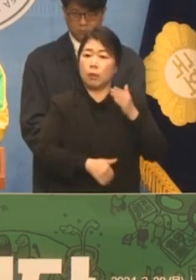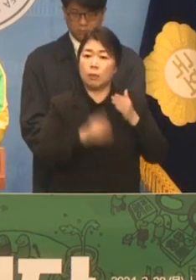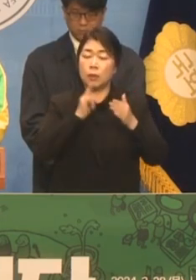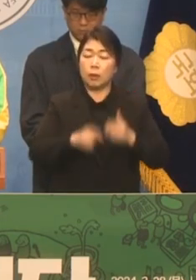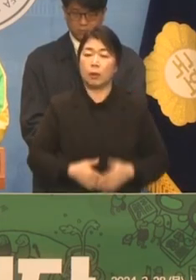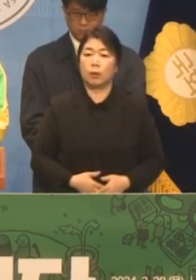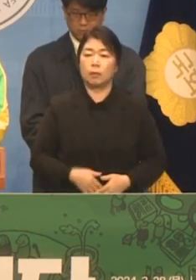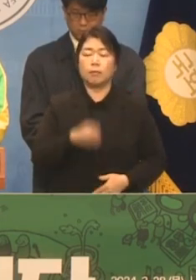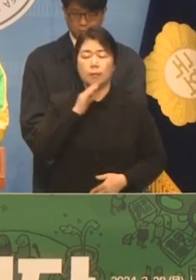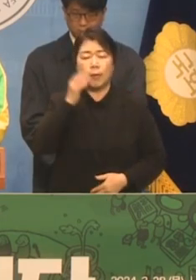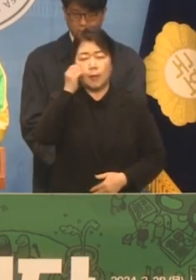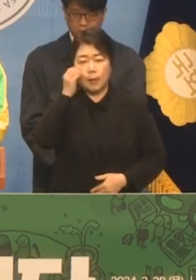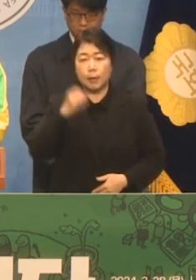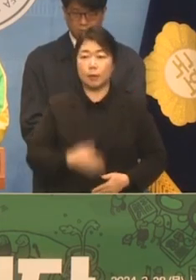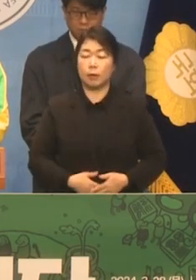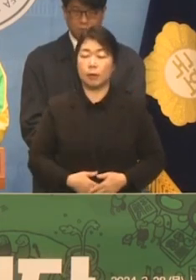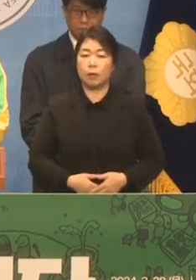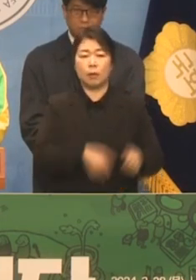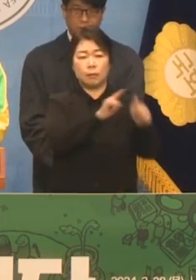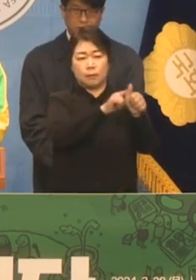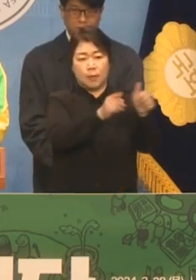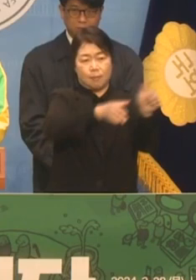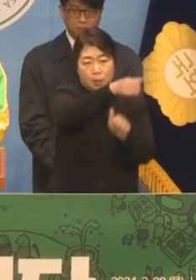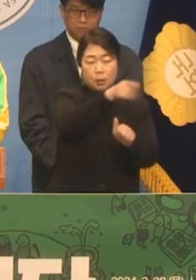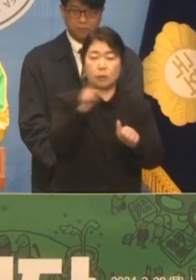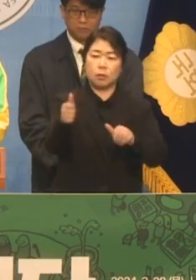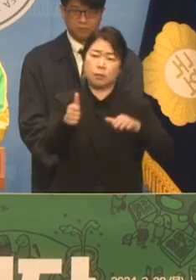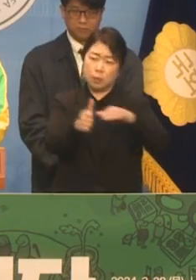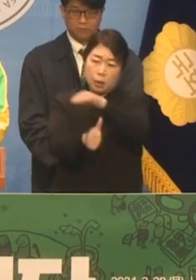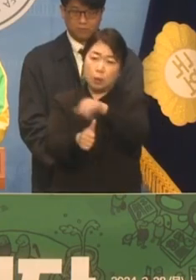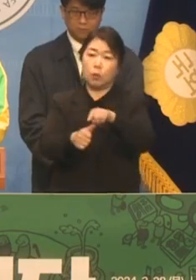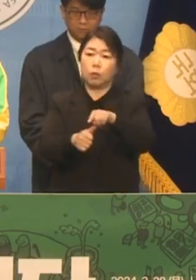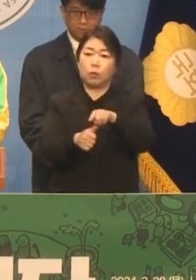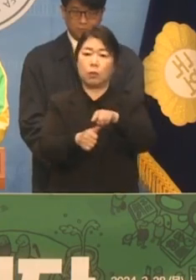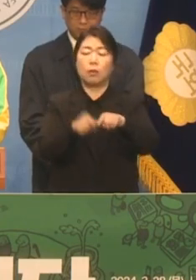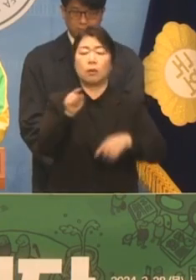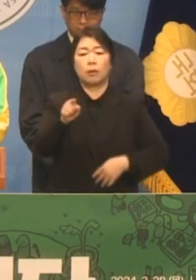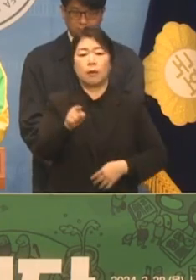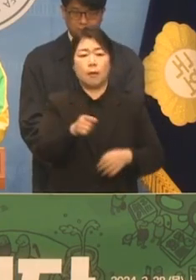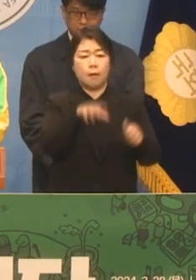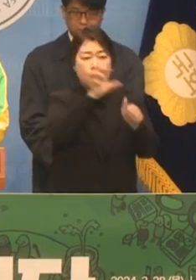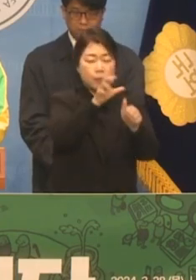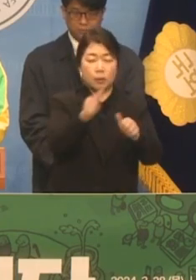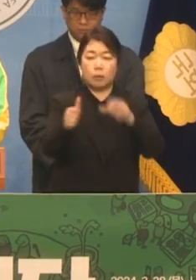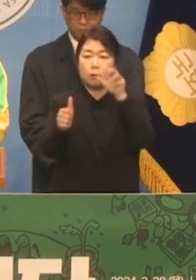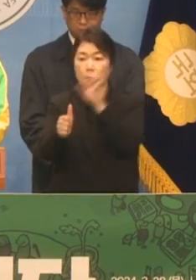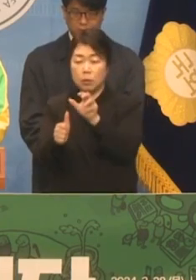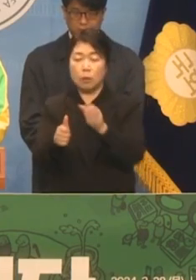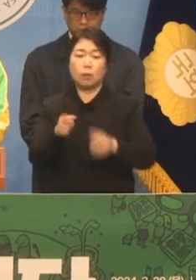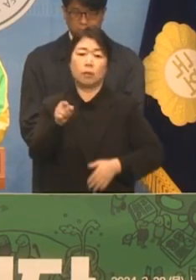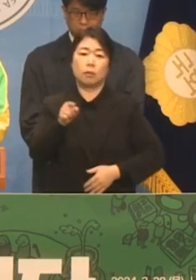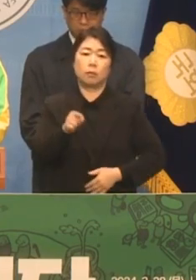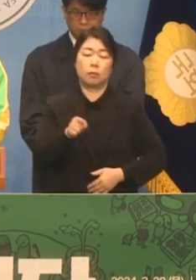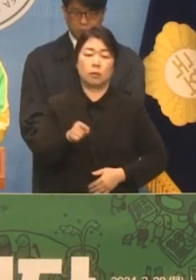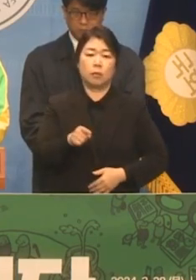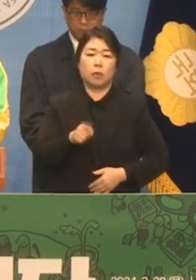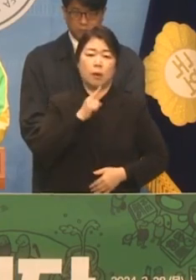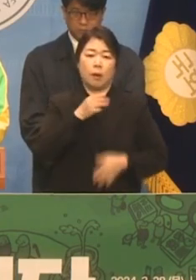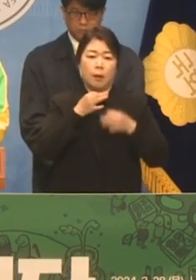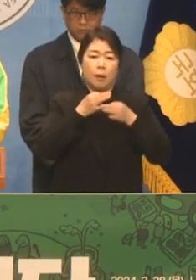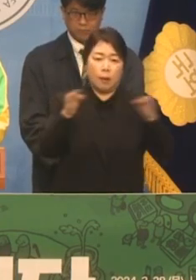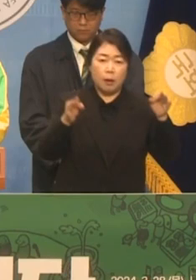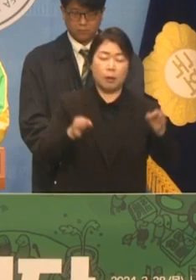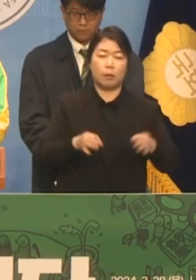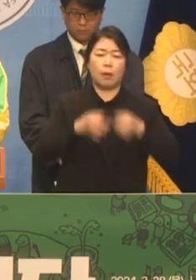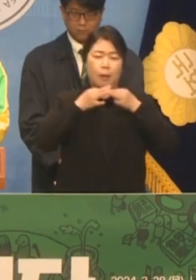계속되고 있습니다 상대방을 흠집을 내고 상대방에 대해서 공격하고 외마디 소리를 지르는